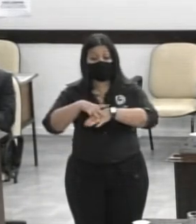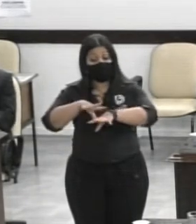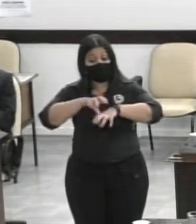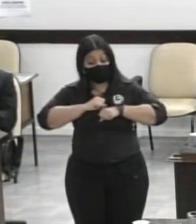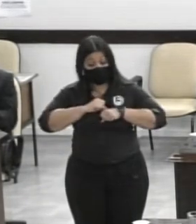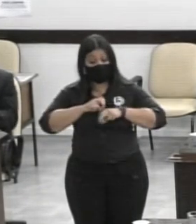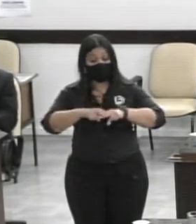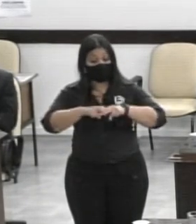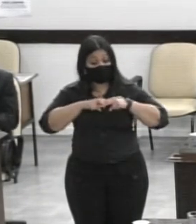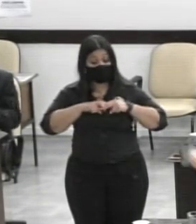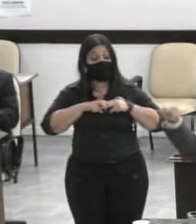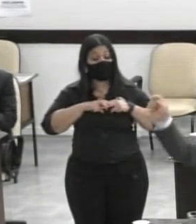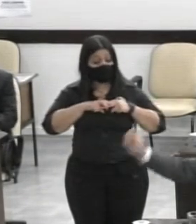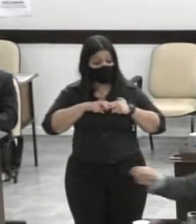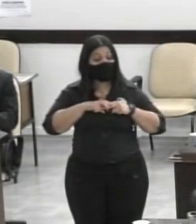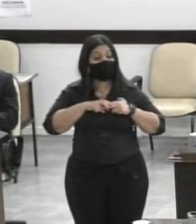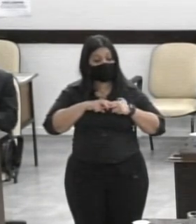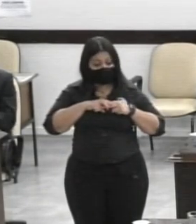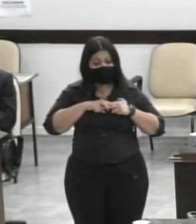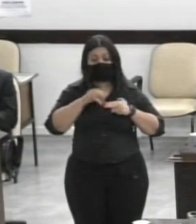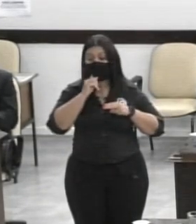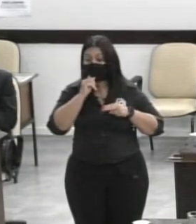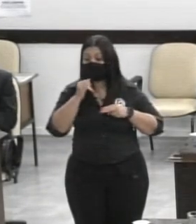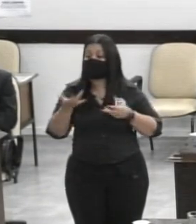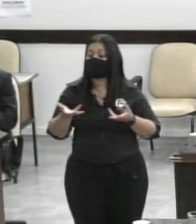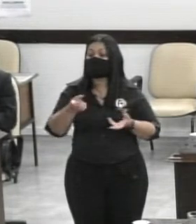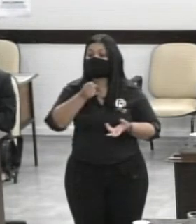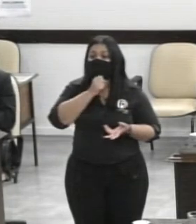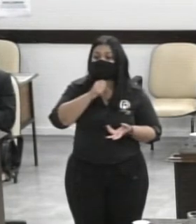pelos netos que chegam perto dos avós.